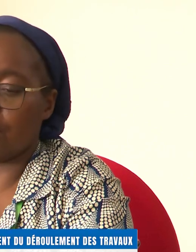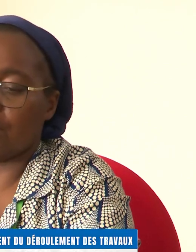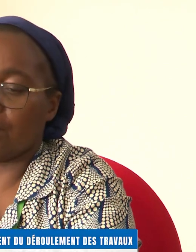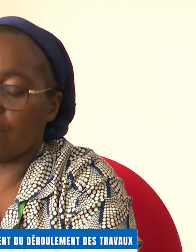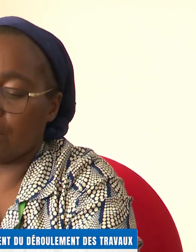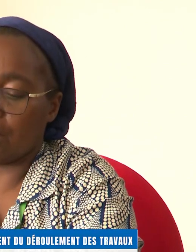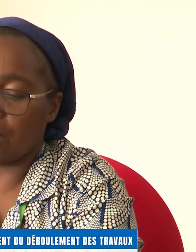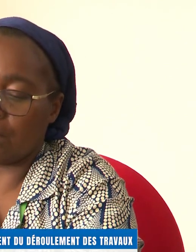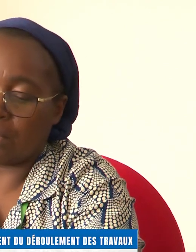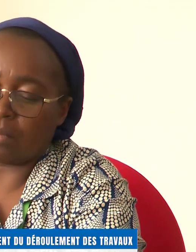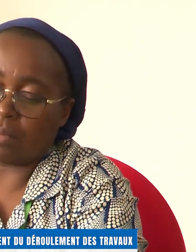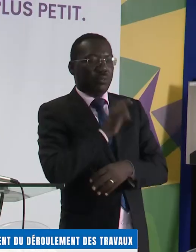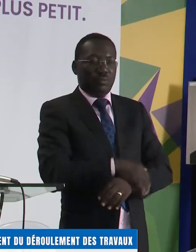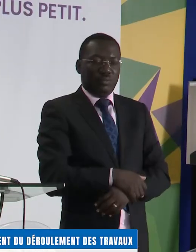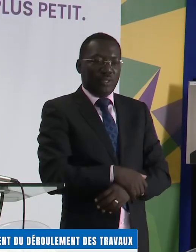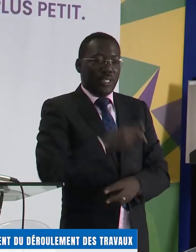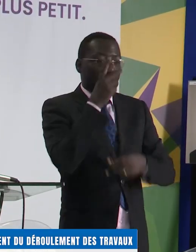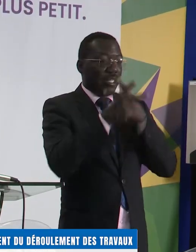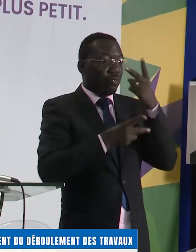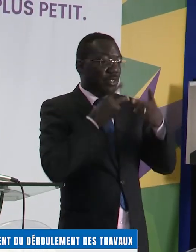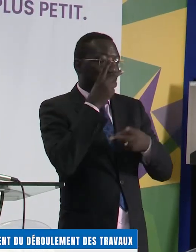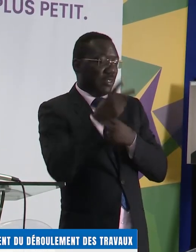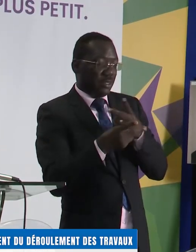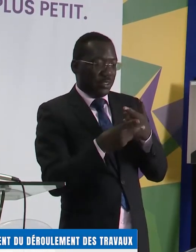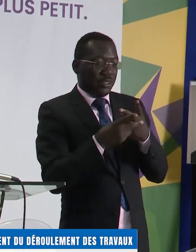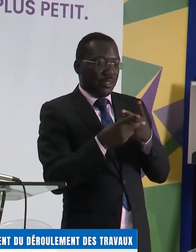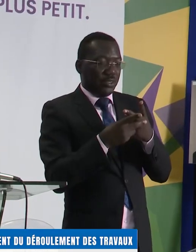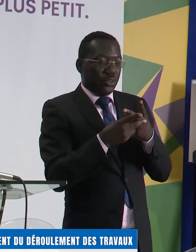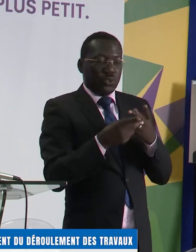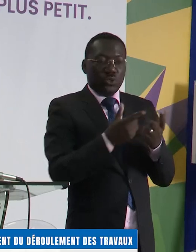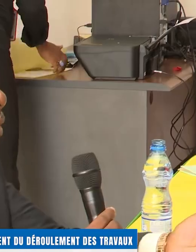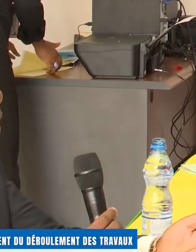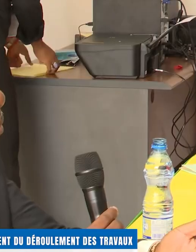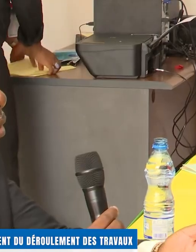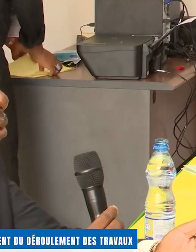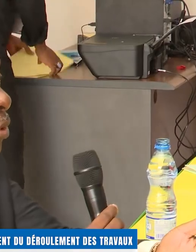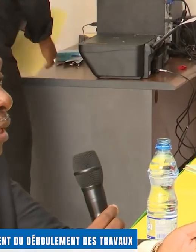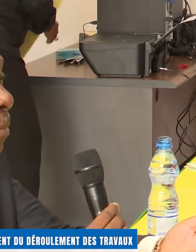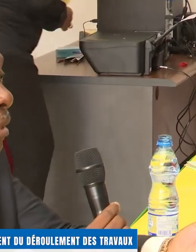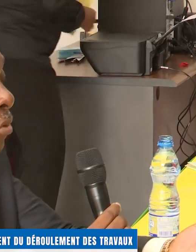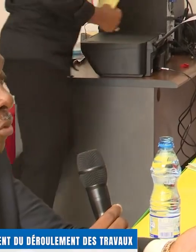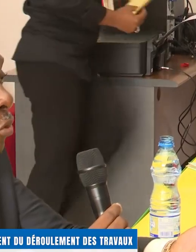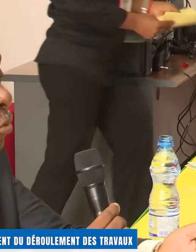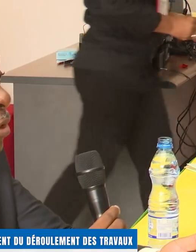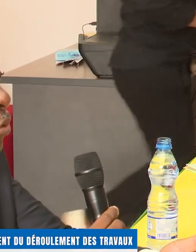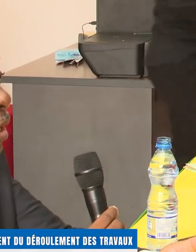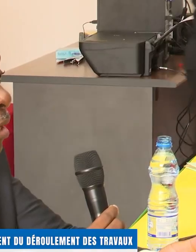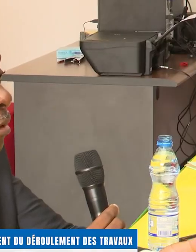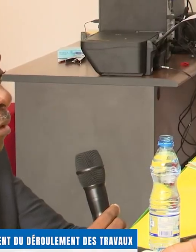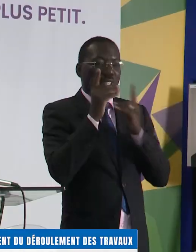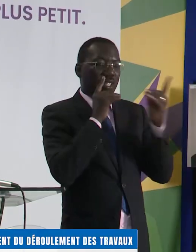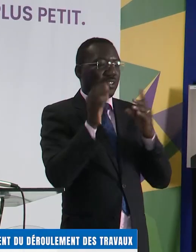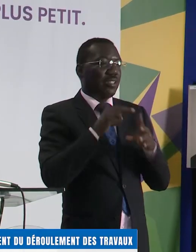gabonaise. Cette visite du site où se déroulent les travaux du dialogue